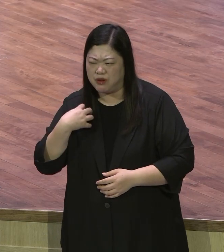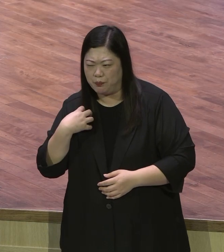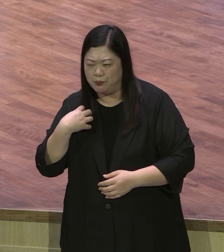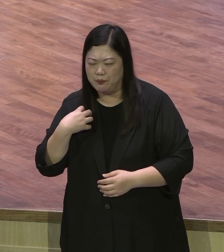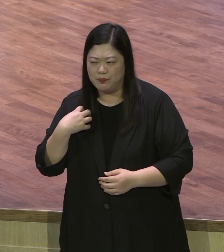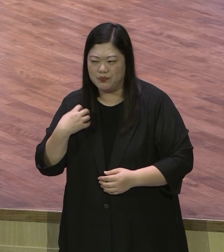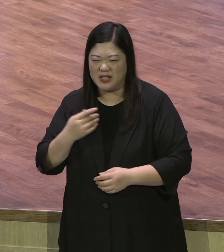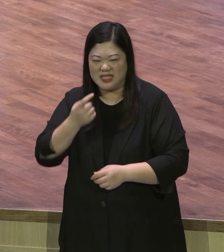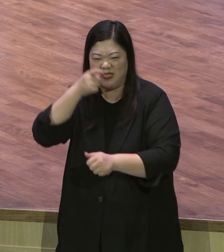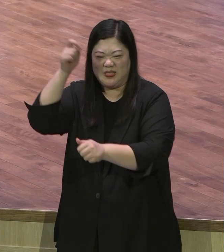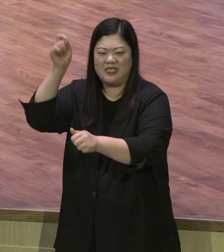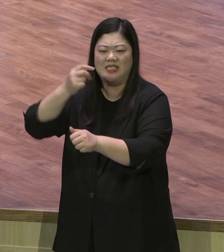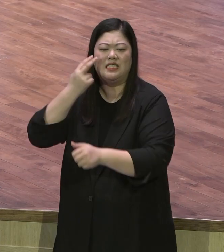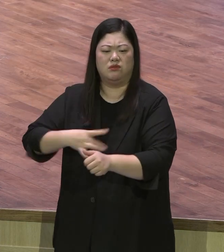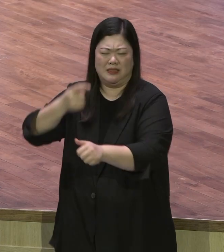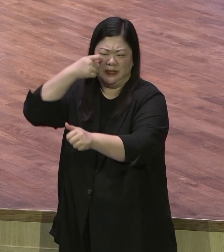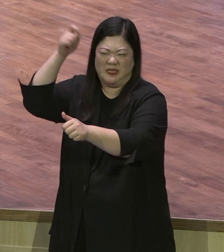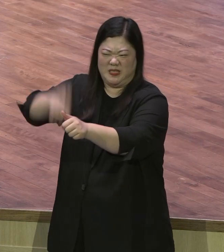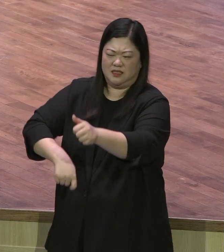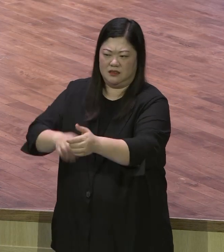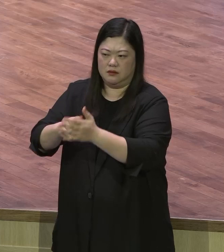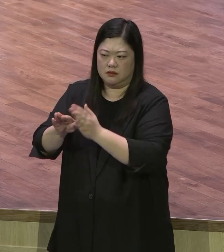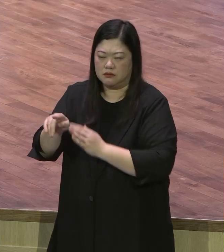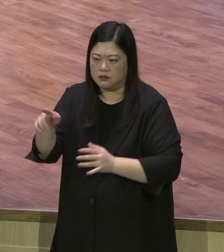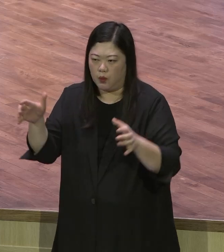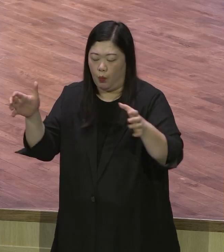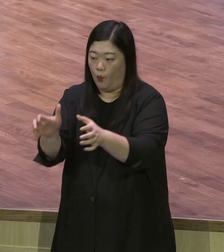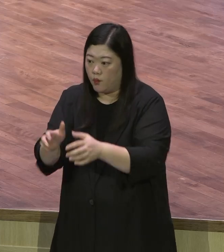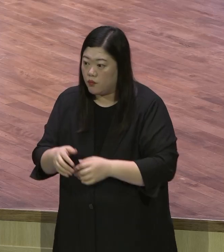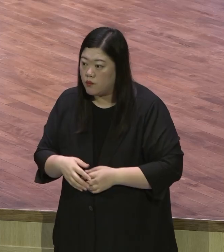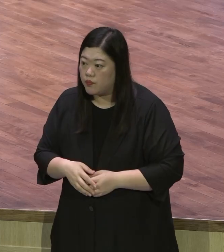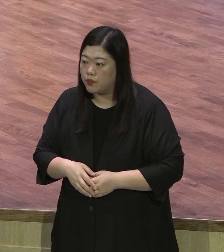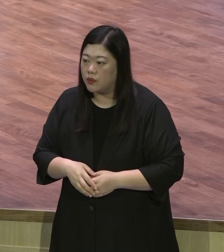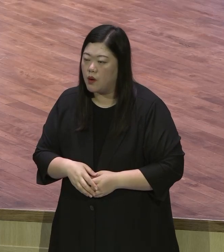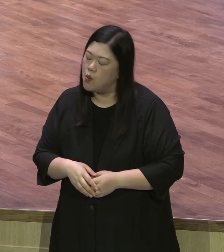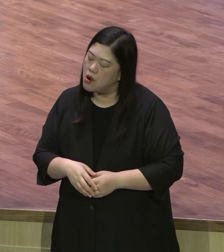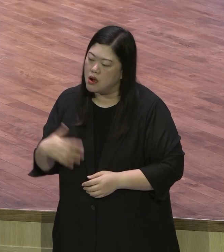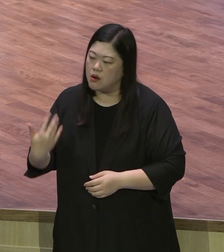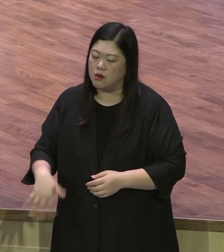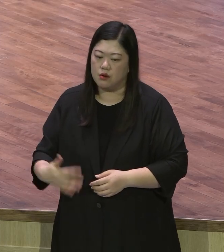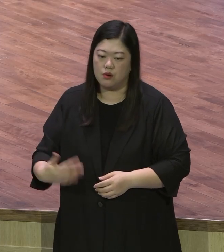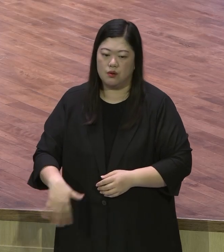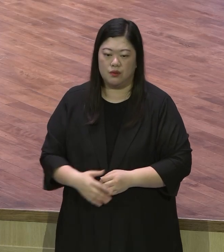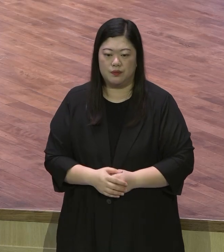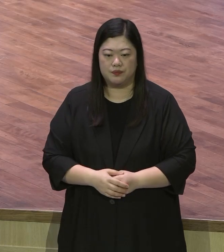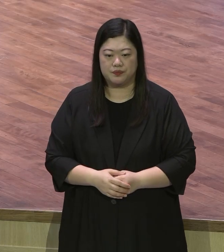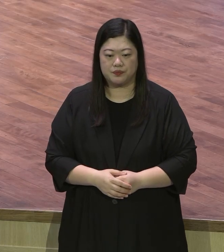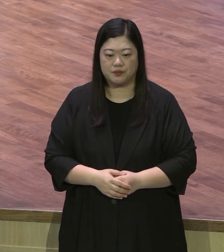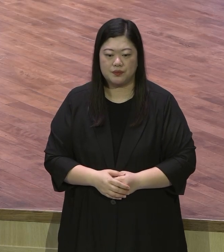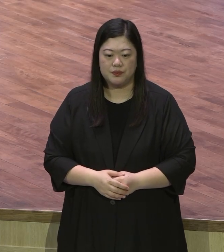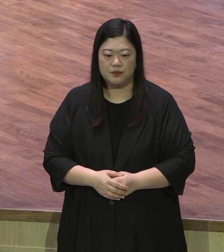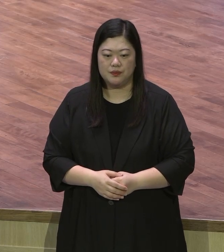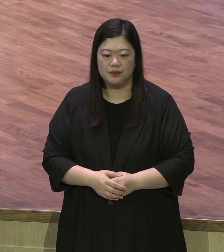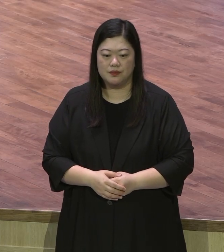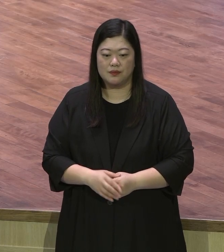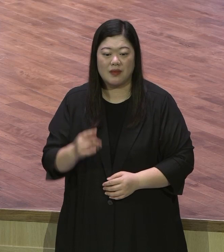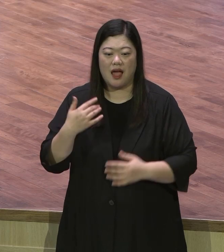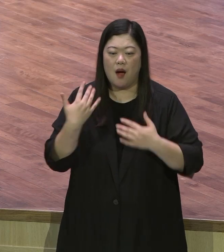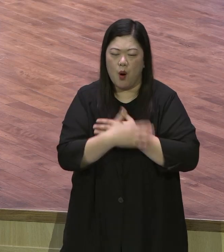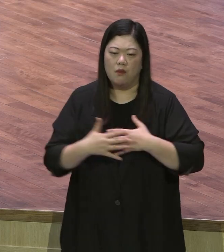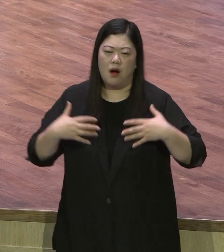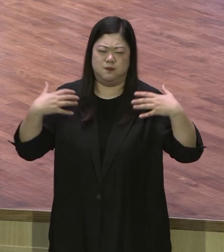그 온갖 병이 또 다 오거든요. 일단 허리부터 안 좋습니다. 일단 뭐 여러 가지